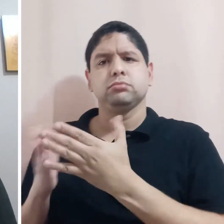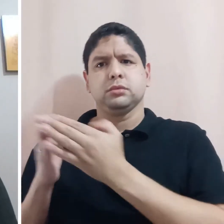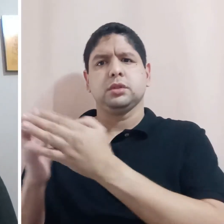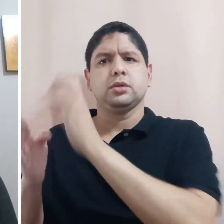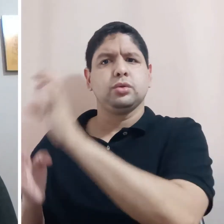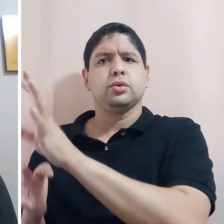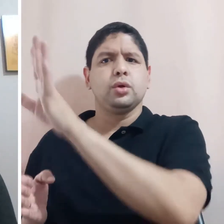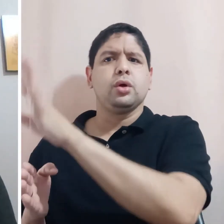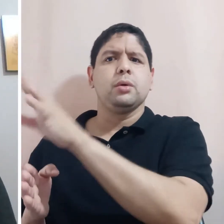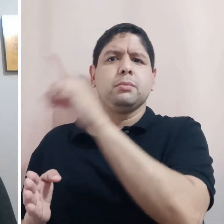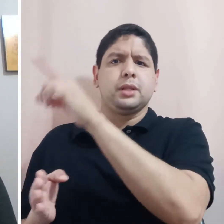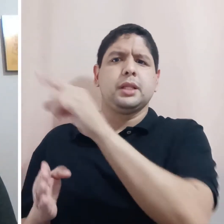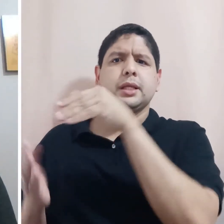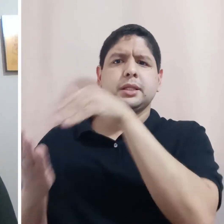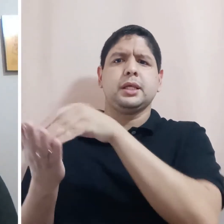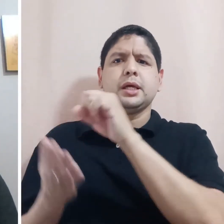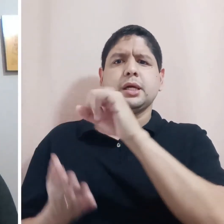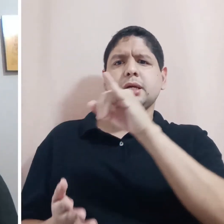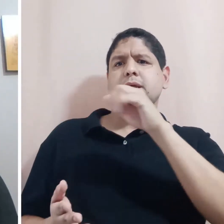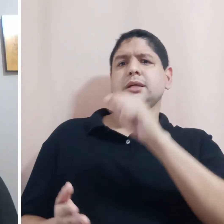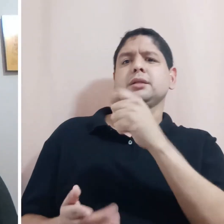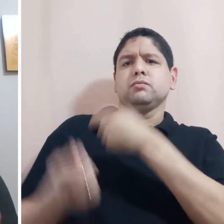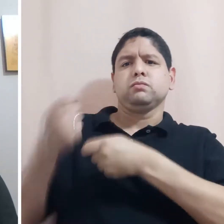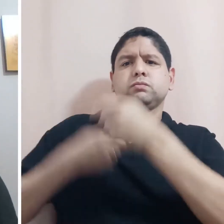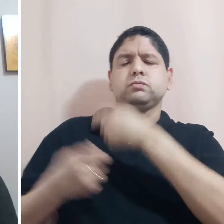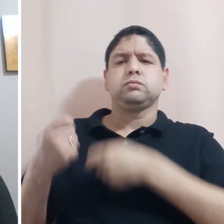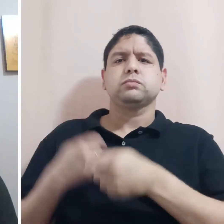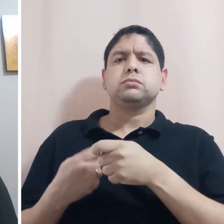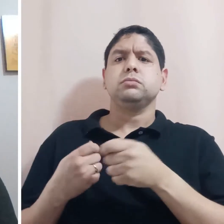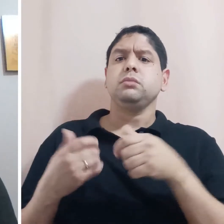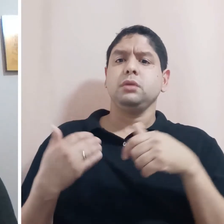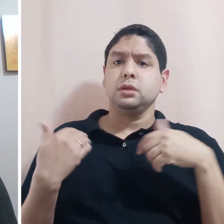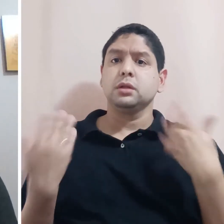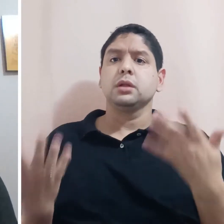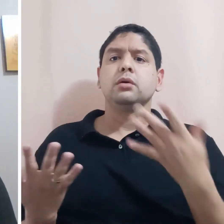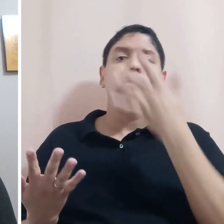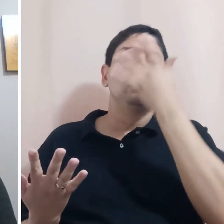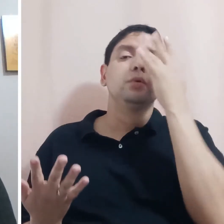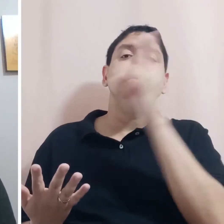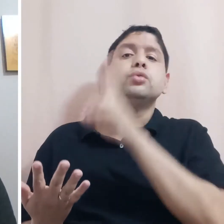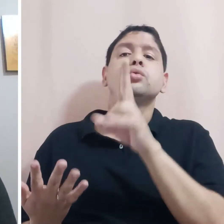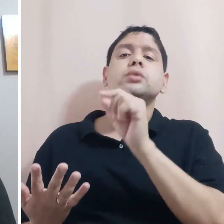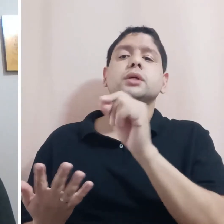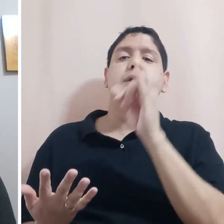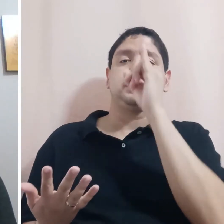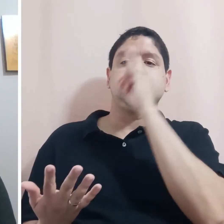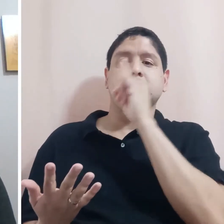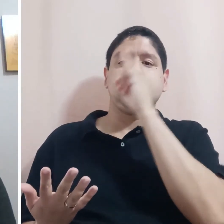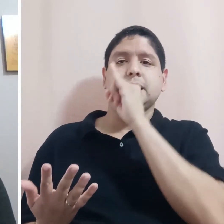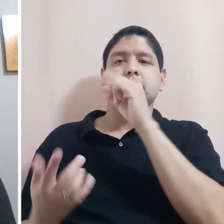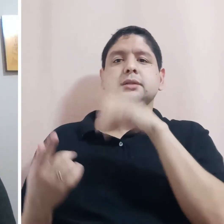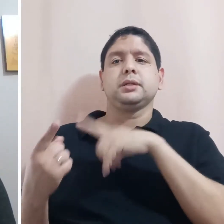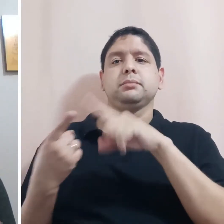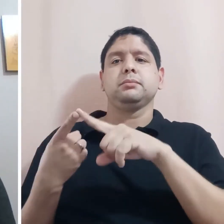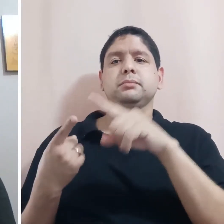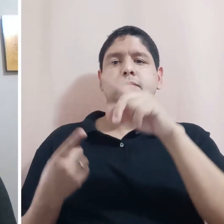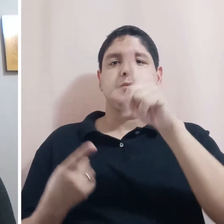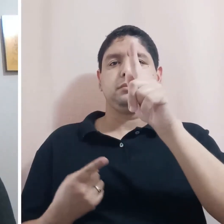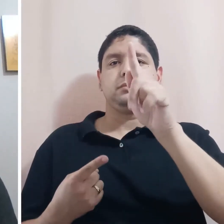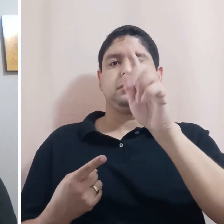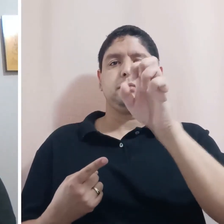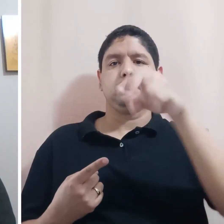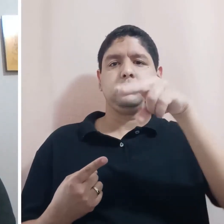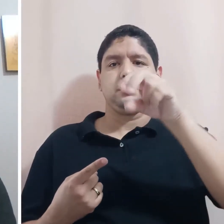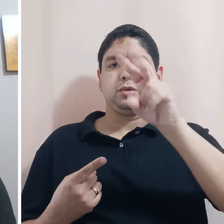com elas, né? E os principais intermediários da venda de especiarias na Europa, né, eram os comerciantes das cidades